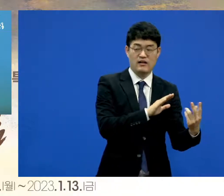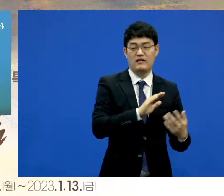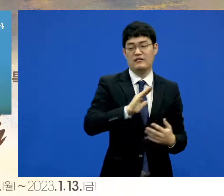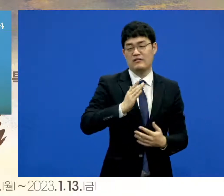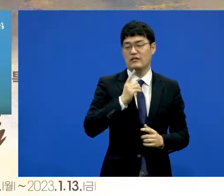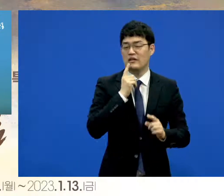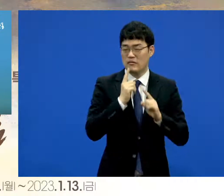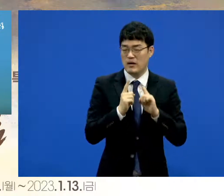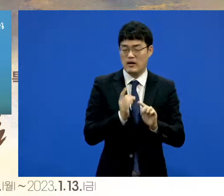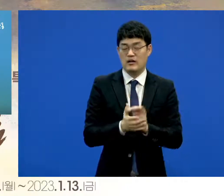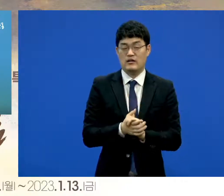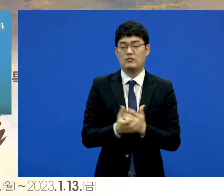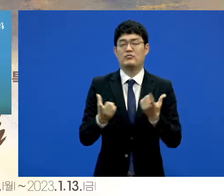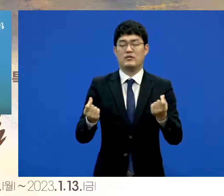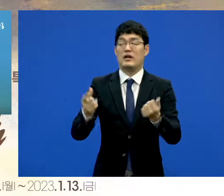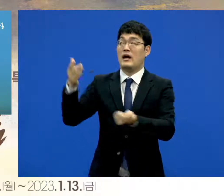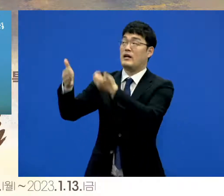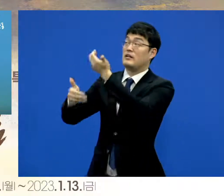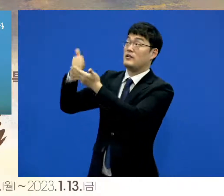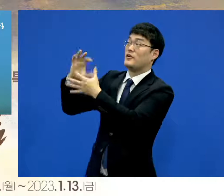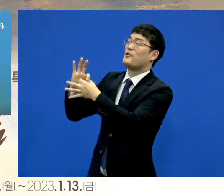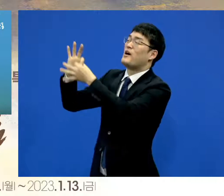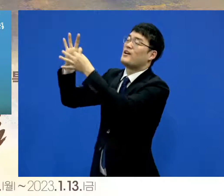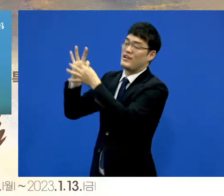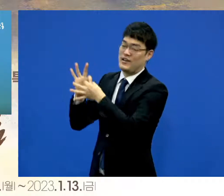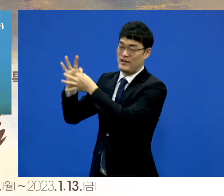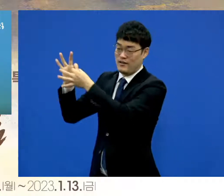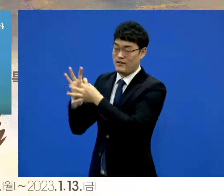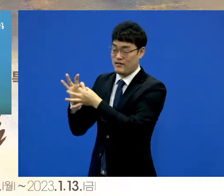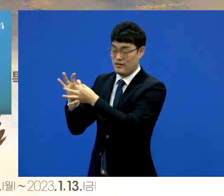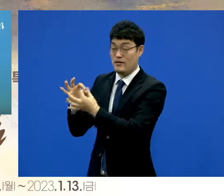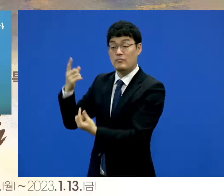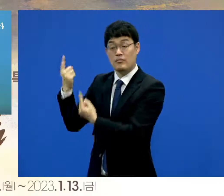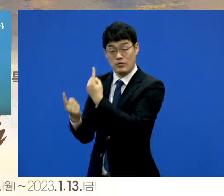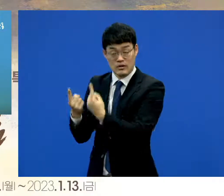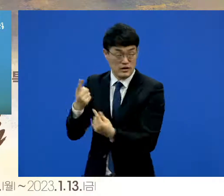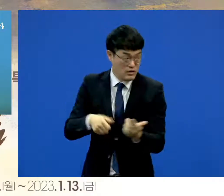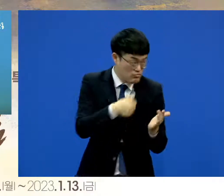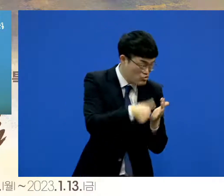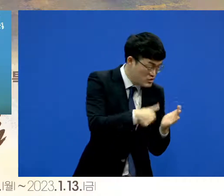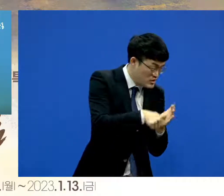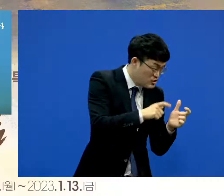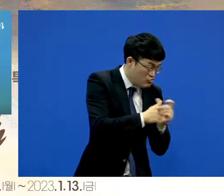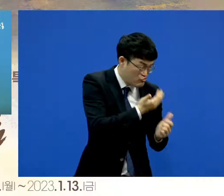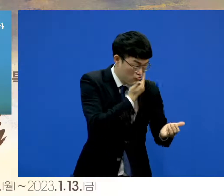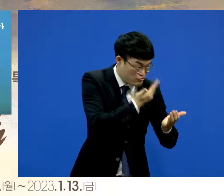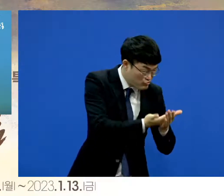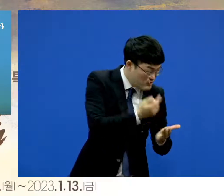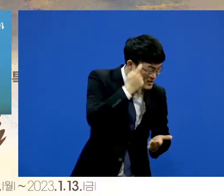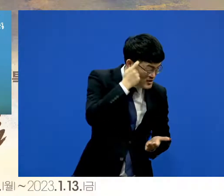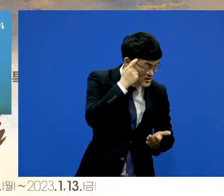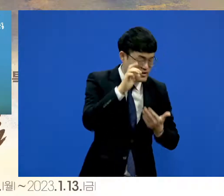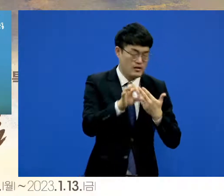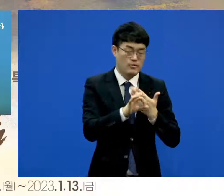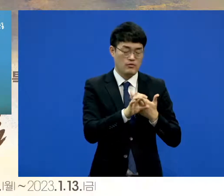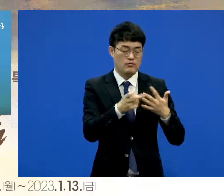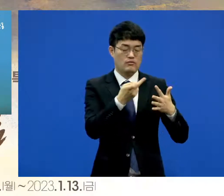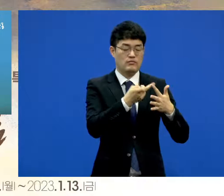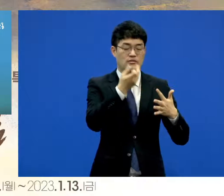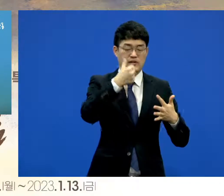하나님과의 관계보다 물질적 조건이 더 우선시한다면 탕자가 될 소지를 안고 있는 것입니다.